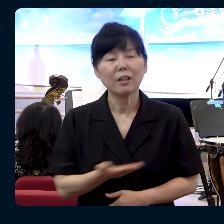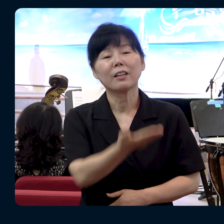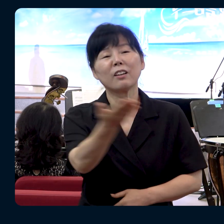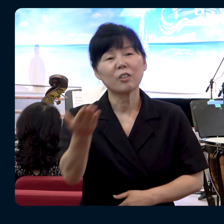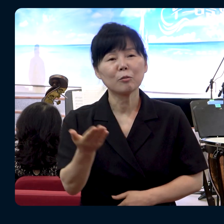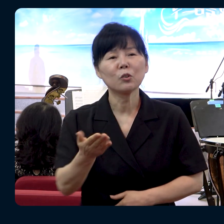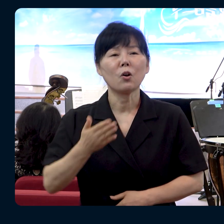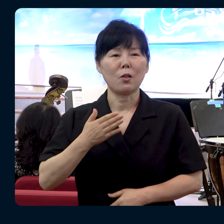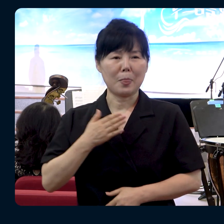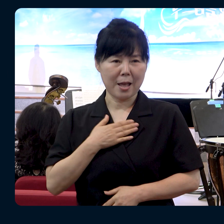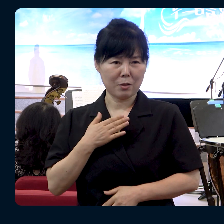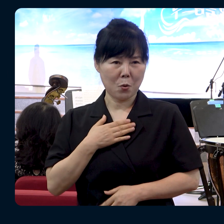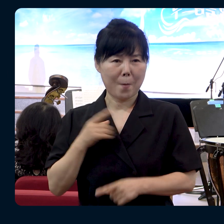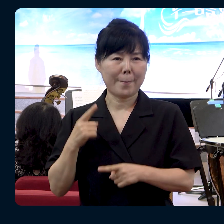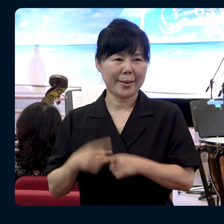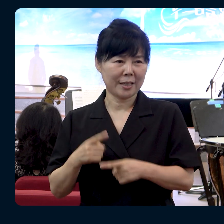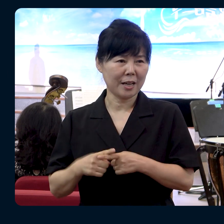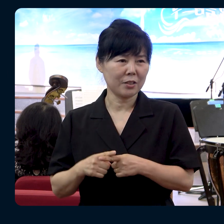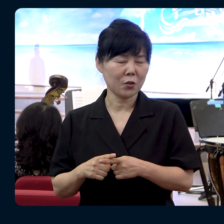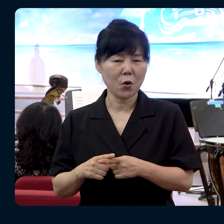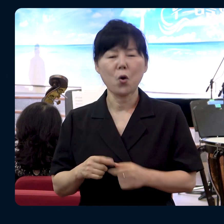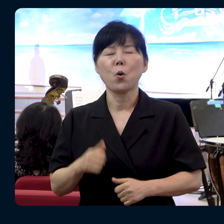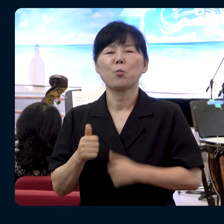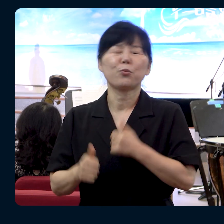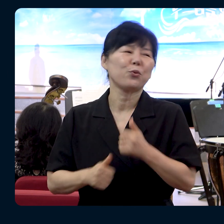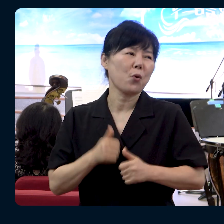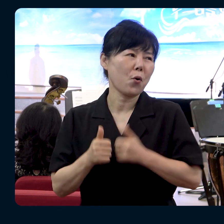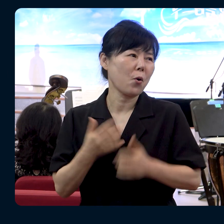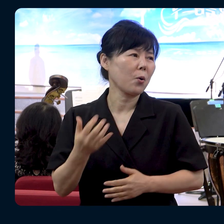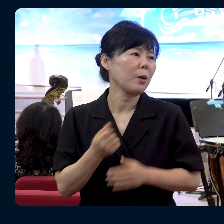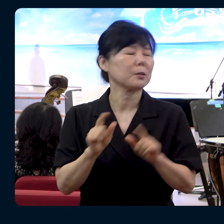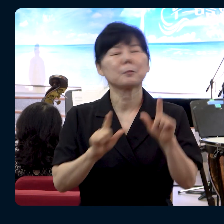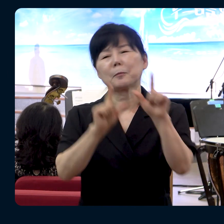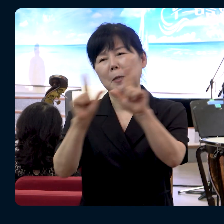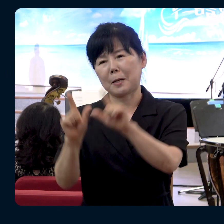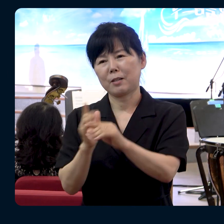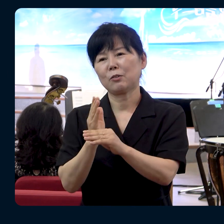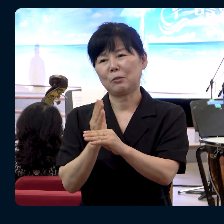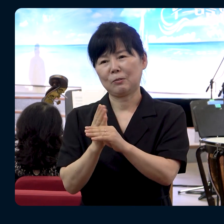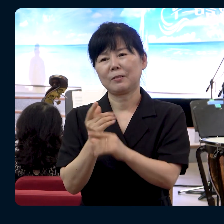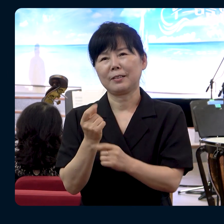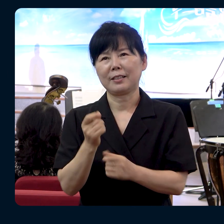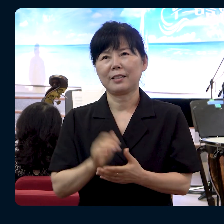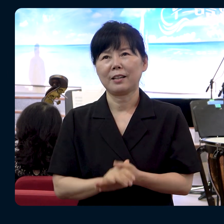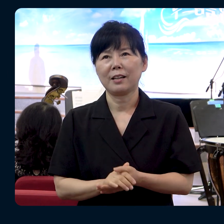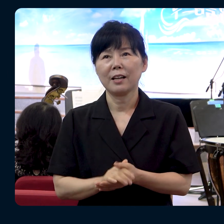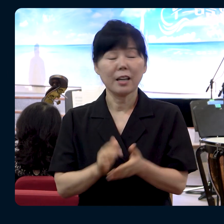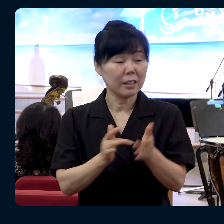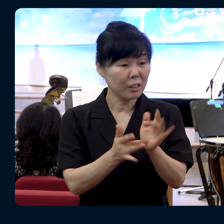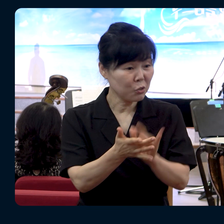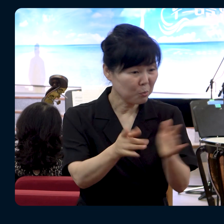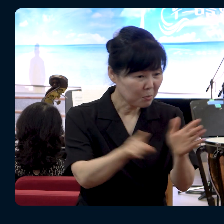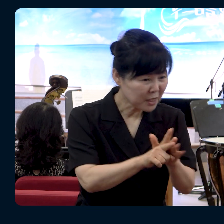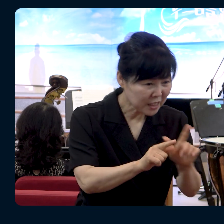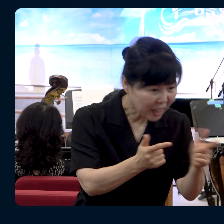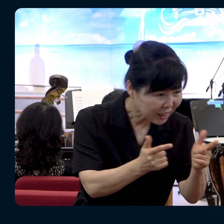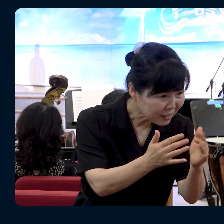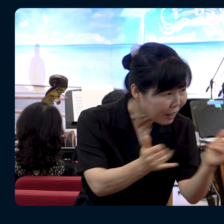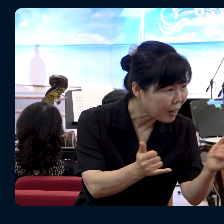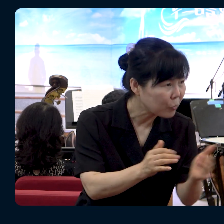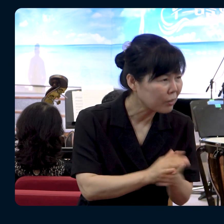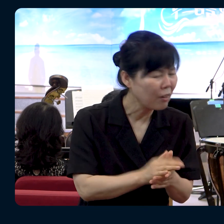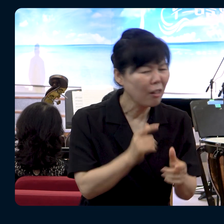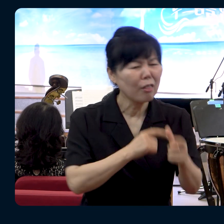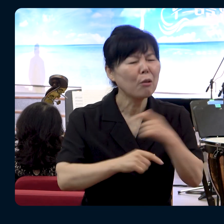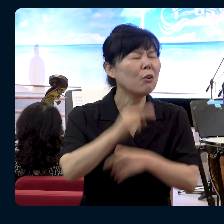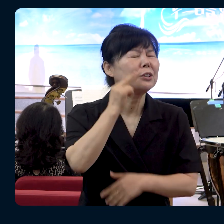아마 그런 분노 가운데 살아가고 있다라는 것을 압니다. 그리고 예수님을 모르는 자들은 얼마나 더 분노를 많이